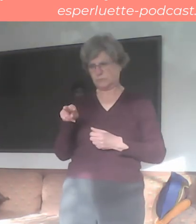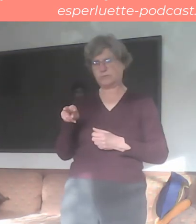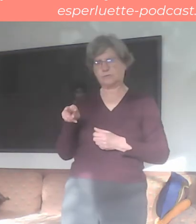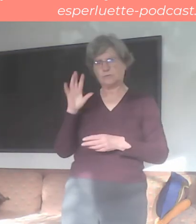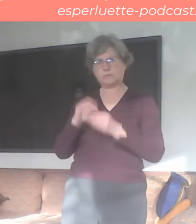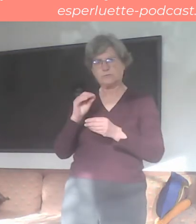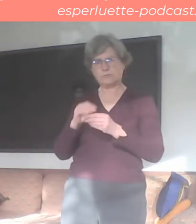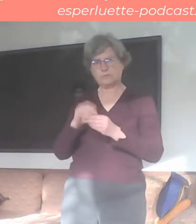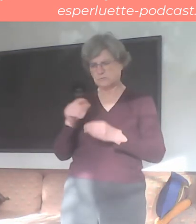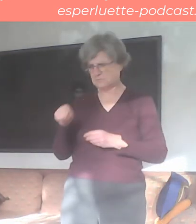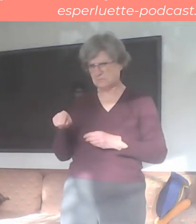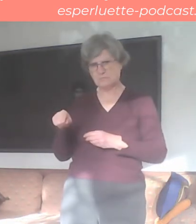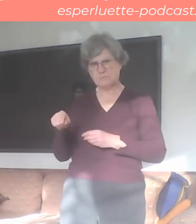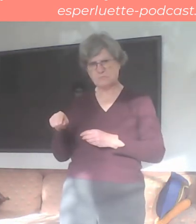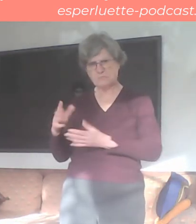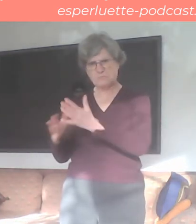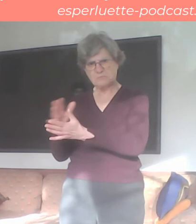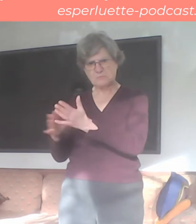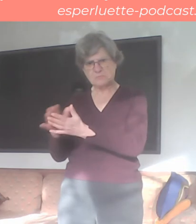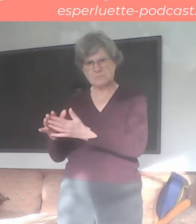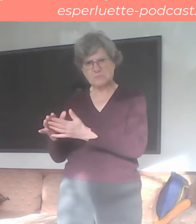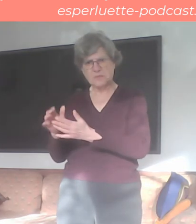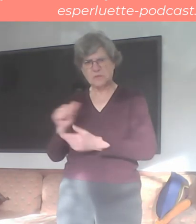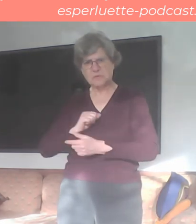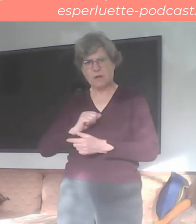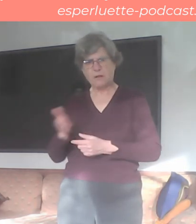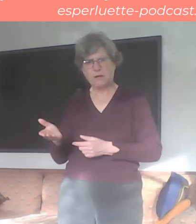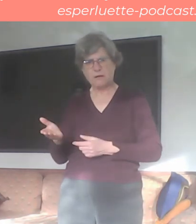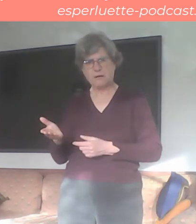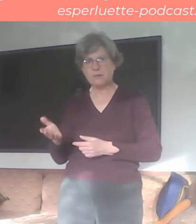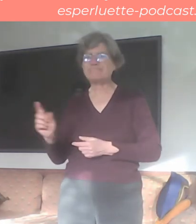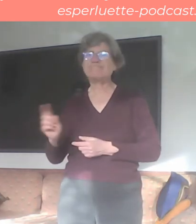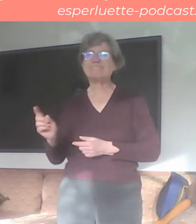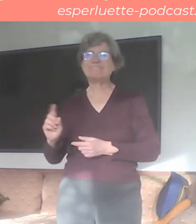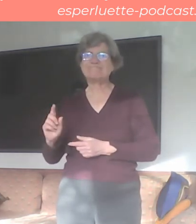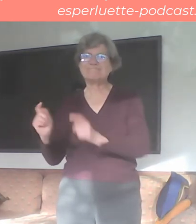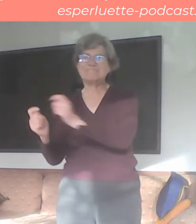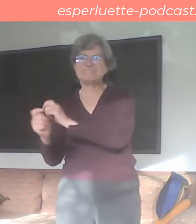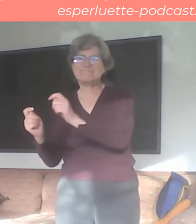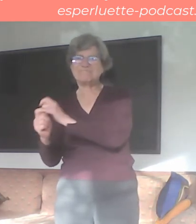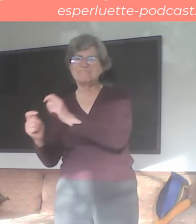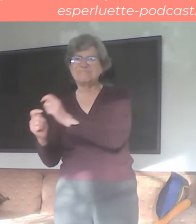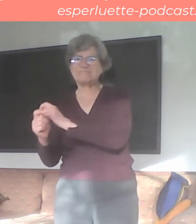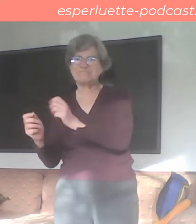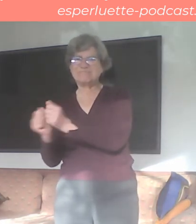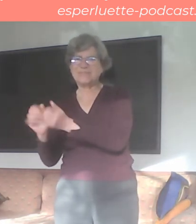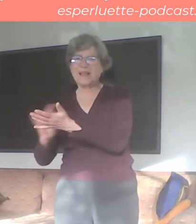sourds, les copains, ils débarquaient à la maison sans prévenir. C'est-à-dire que il n'y avait aucun